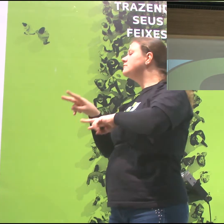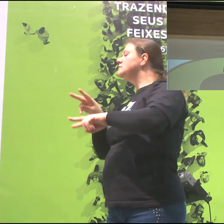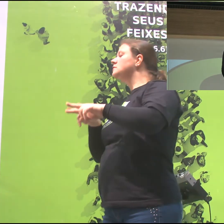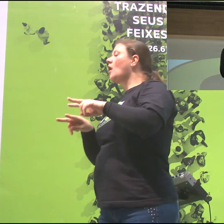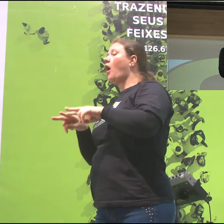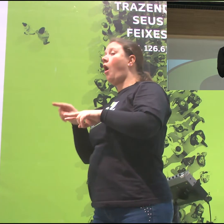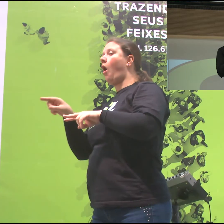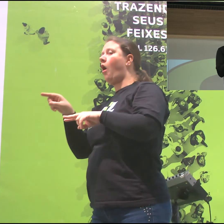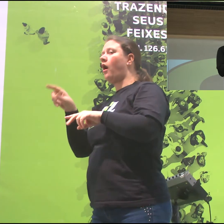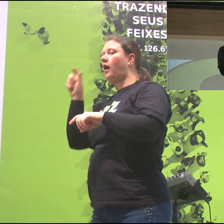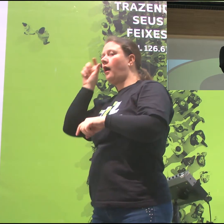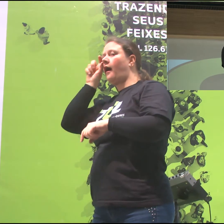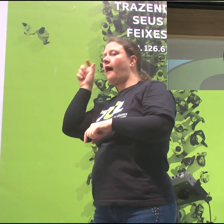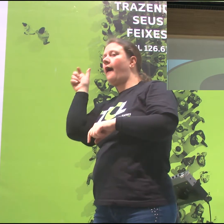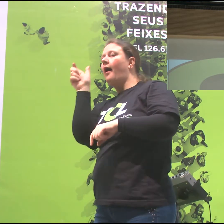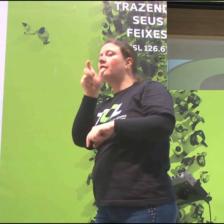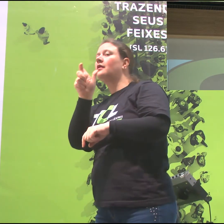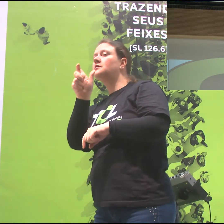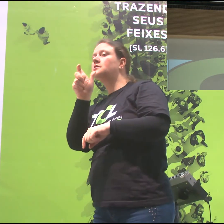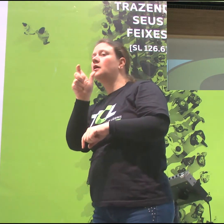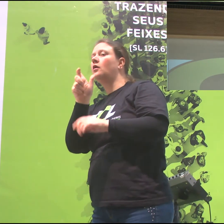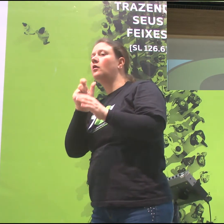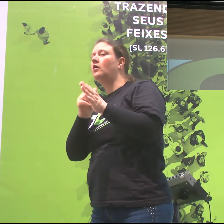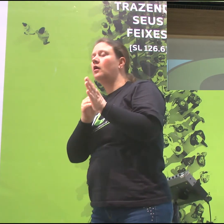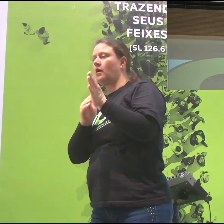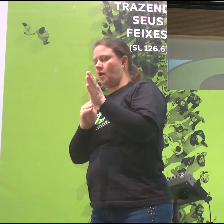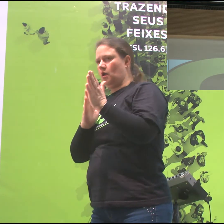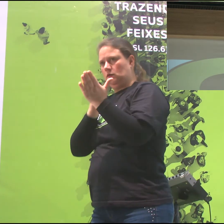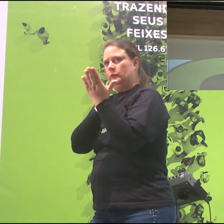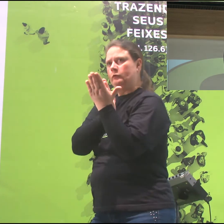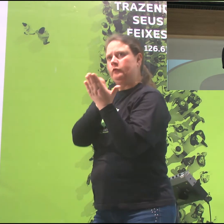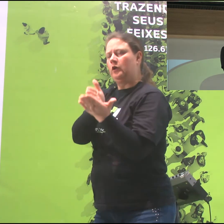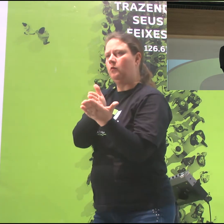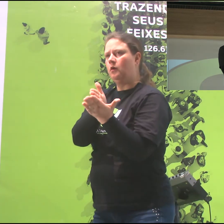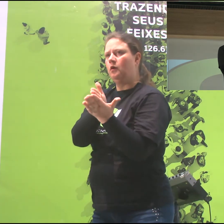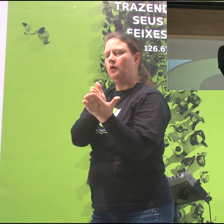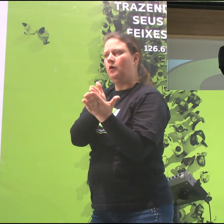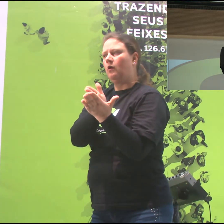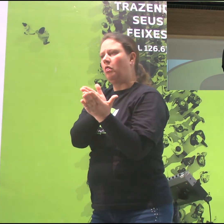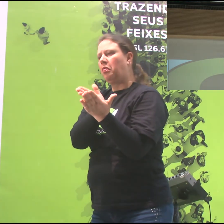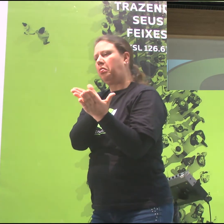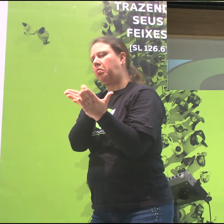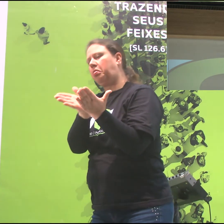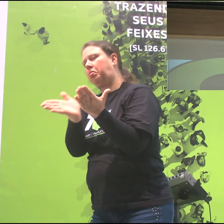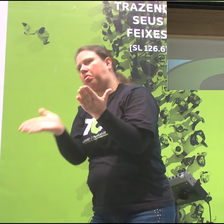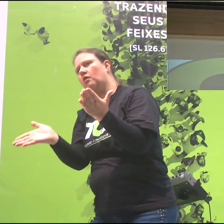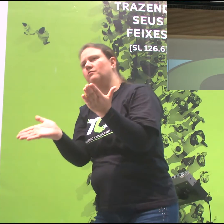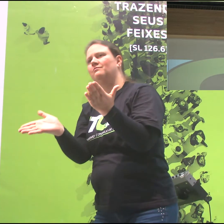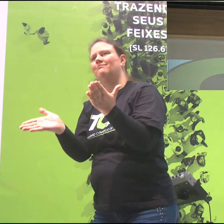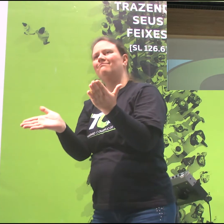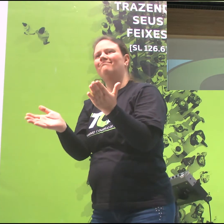sutilmente desviar a nossa atenção para outras coisas que não seja